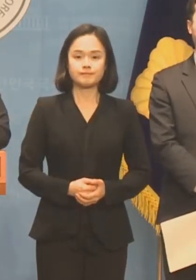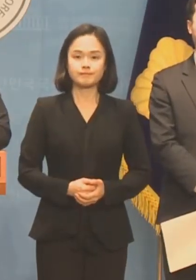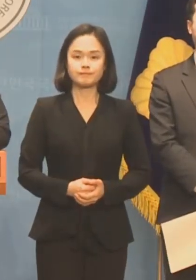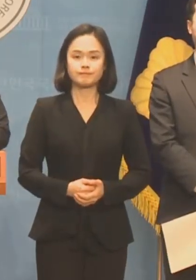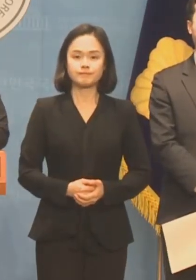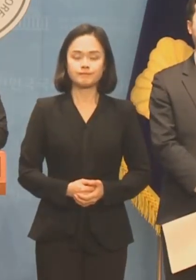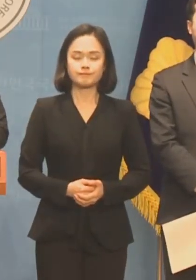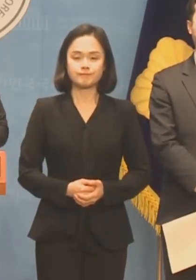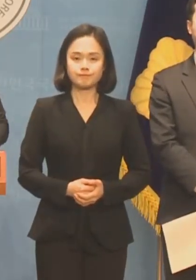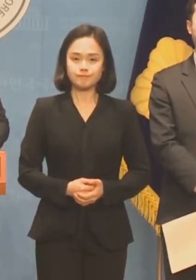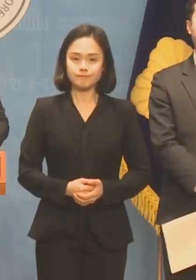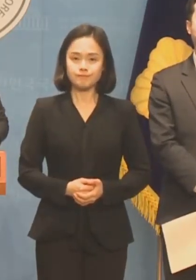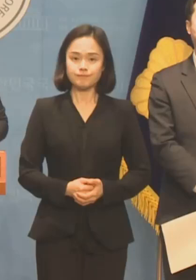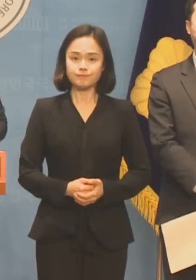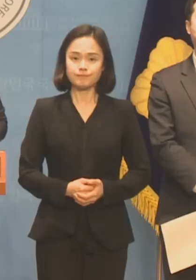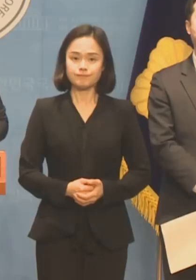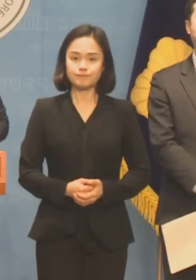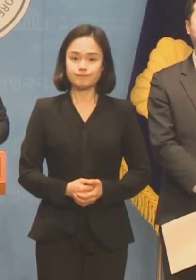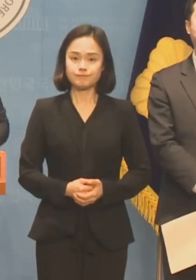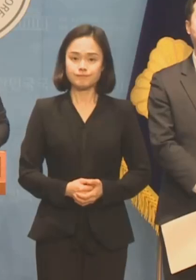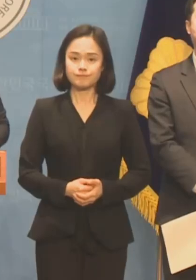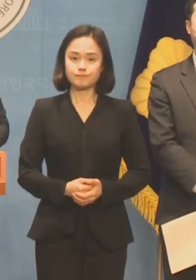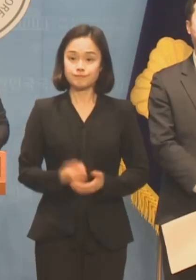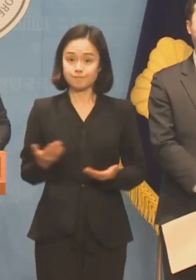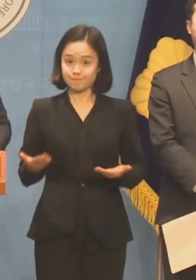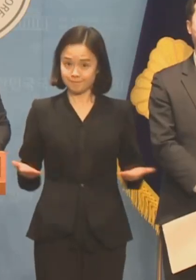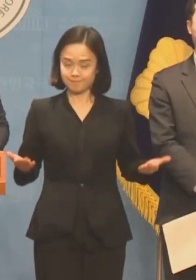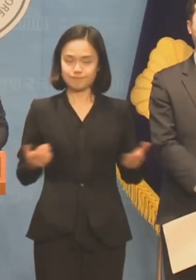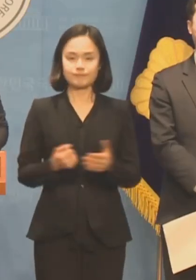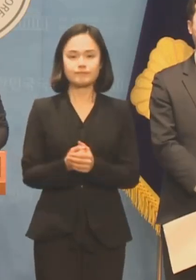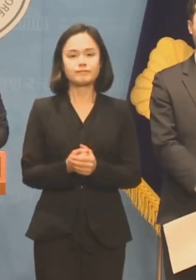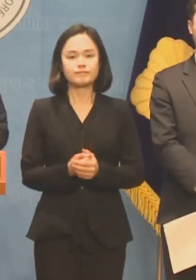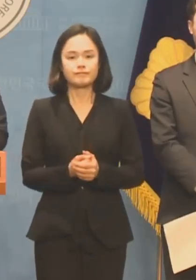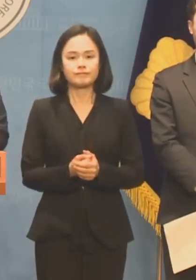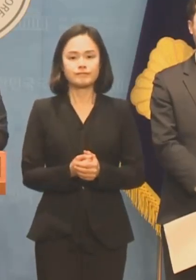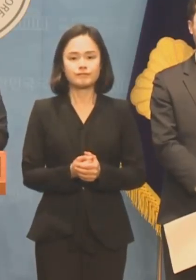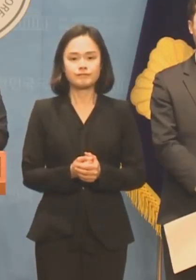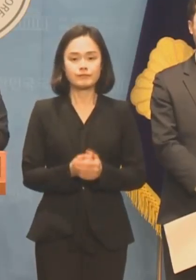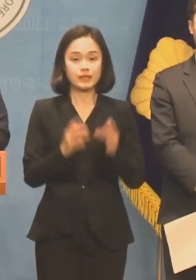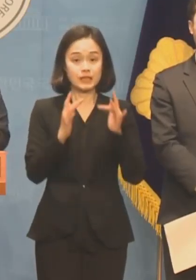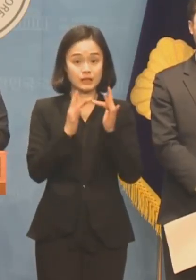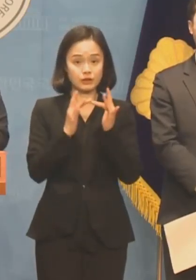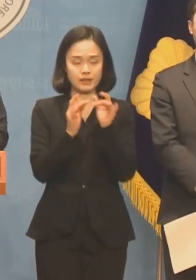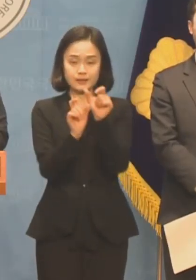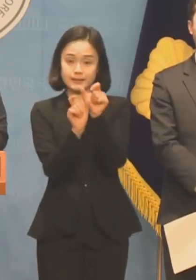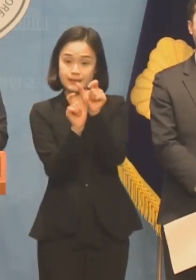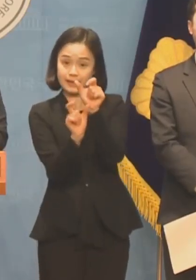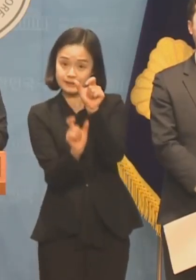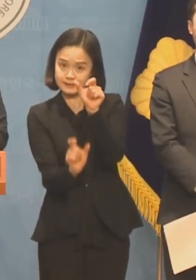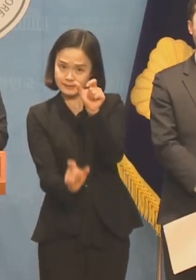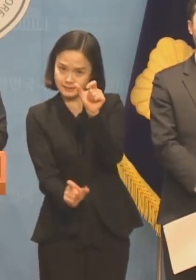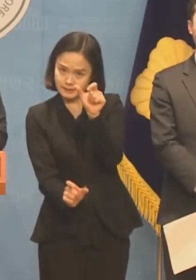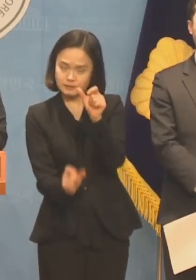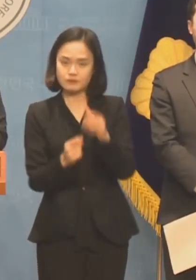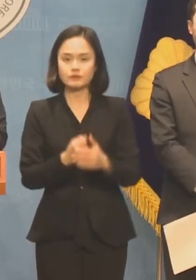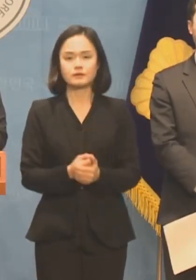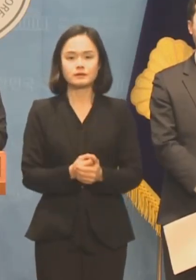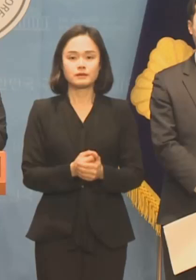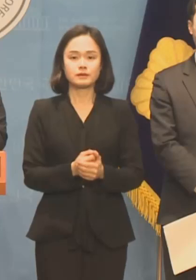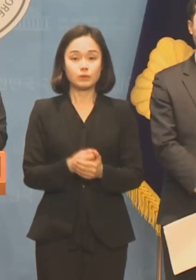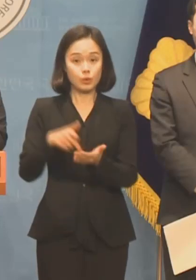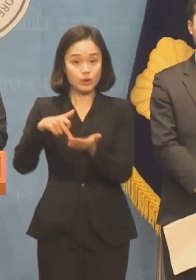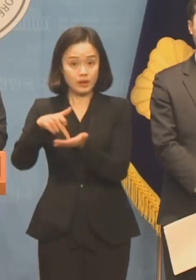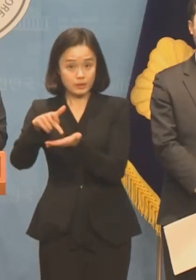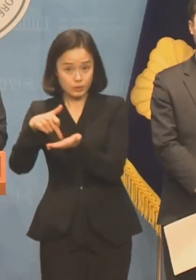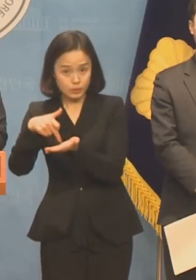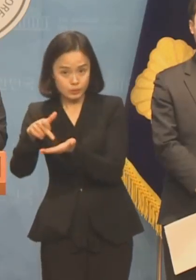가지만 드리겠습니다. 저희는 댓글 그리고 가짜뉴스를 포함한 커뮤니티에서 단순히 퍼나르거나 카카오톡을